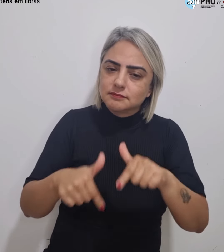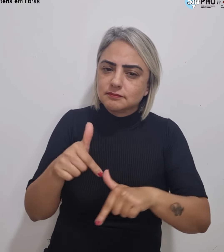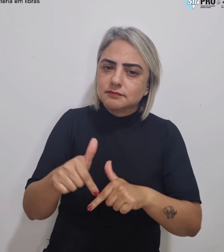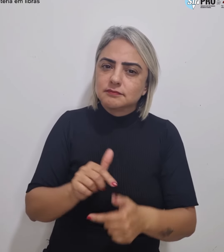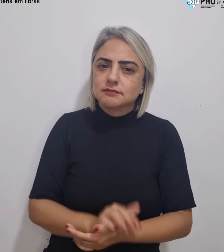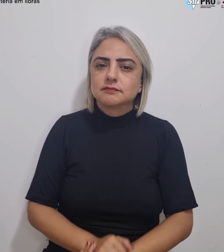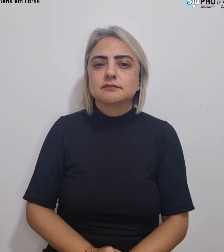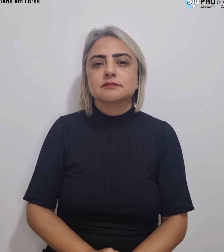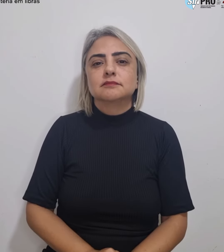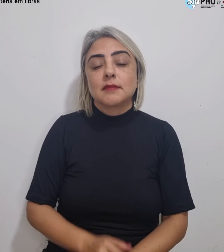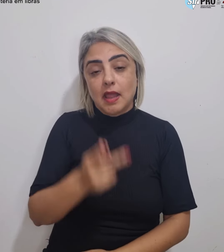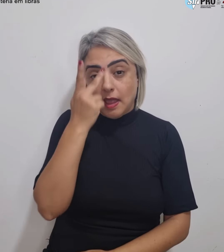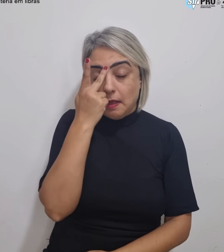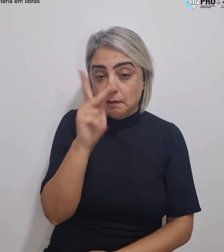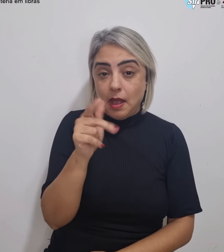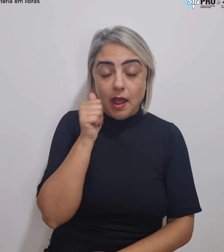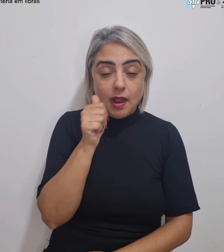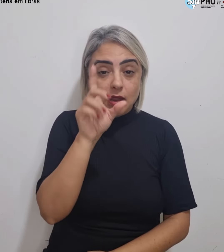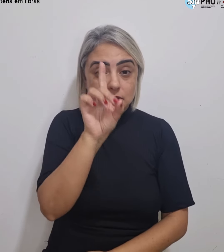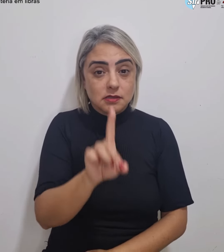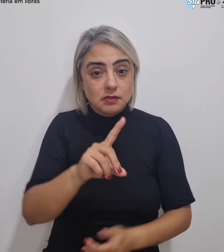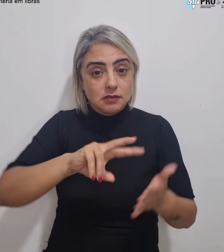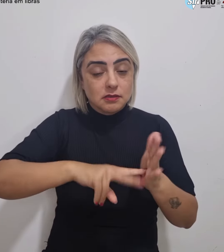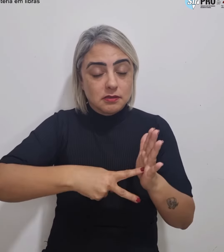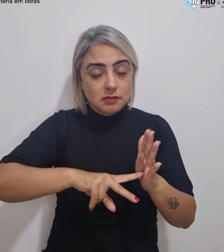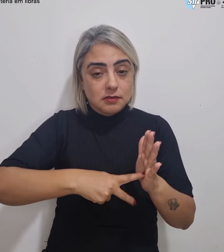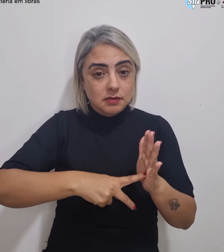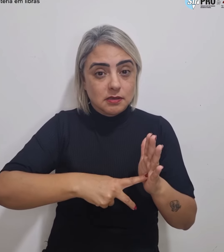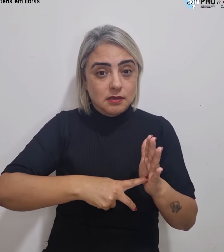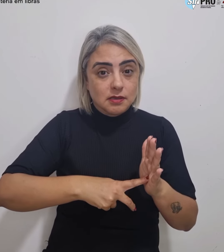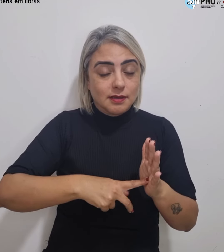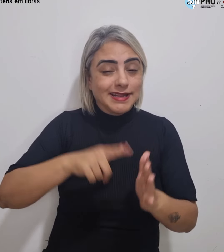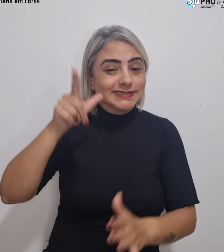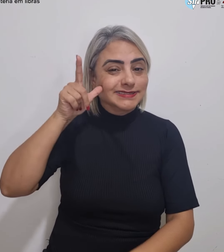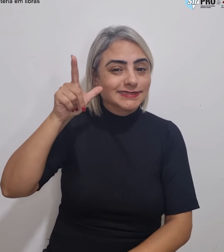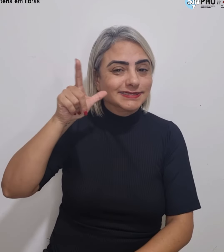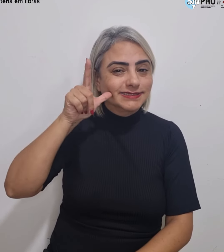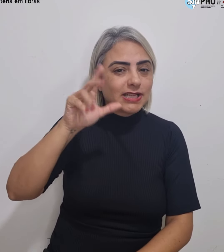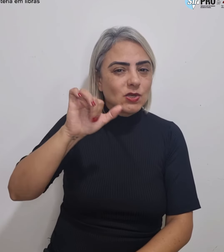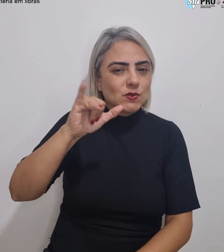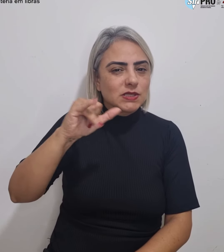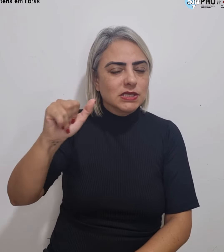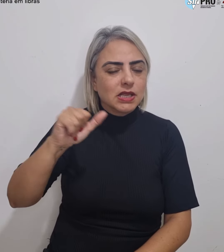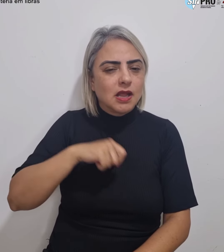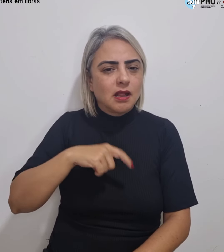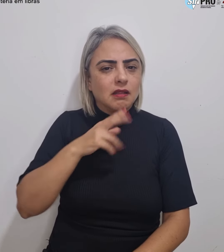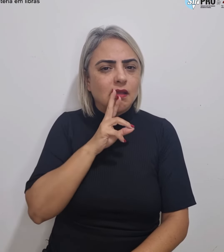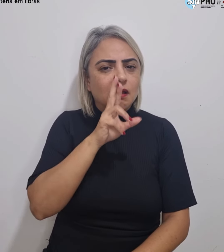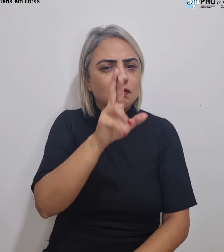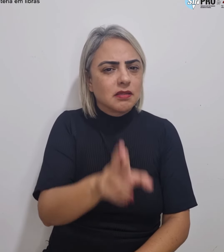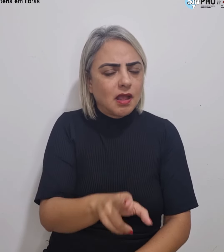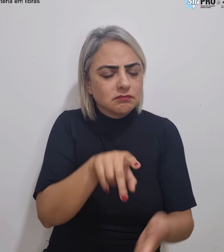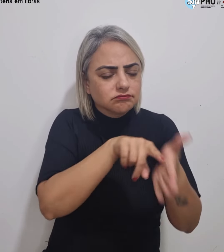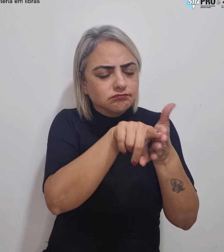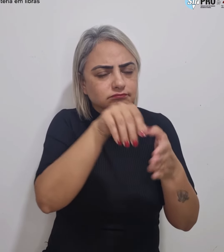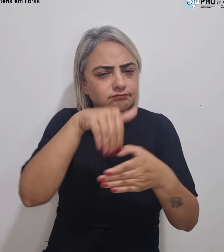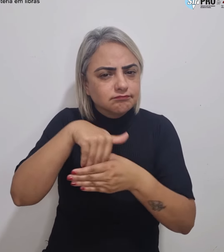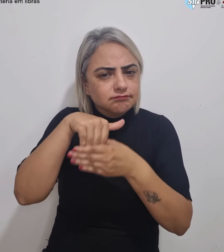Para a diretora do Simpro, DF, Luciana Custódio, os resultados destas eleições são